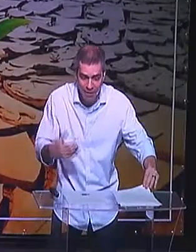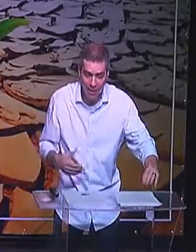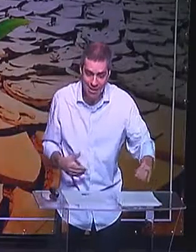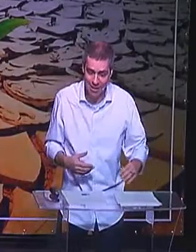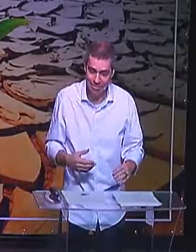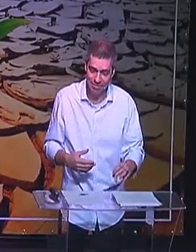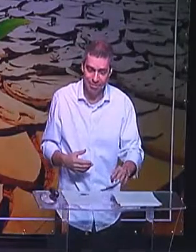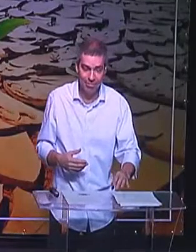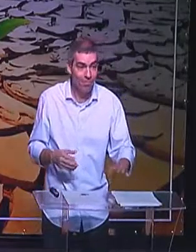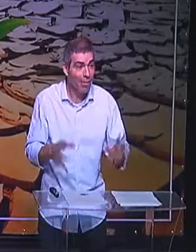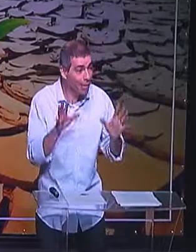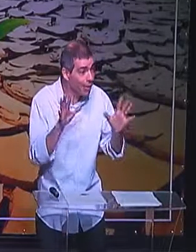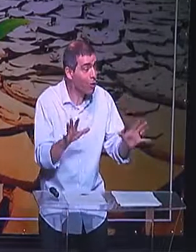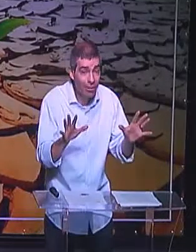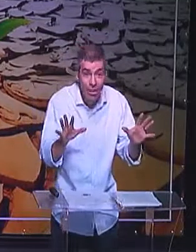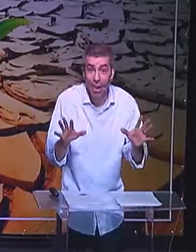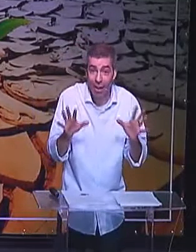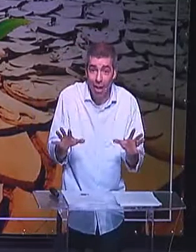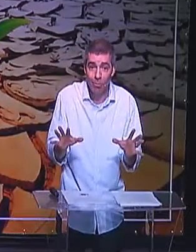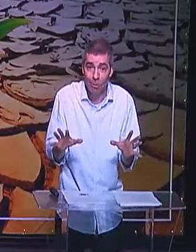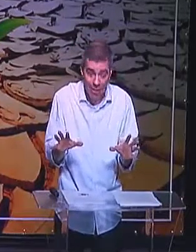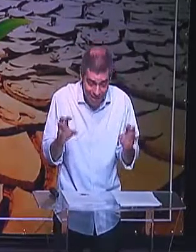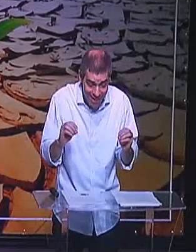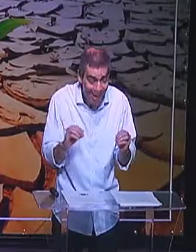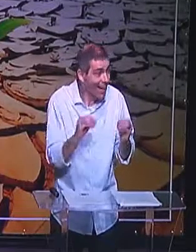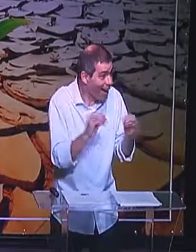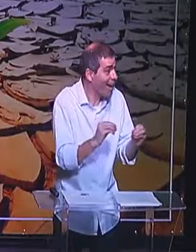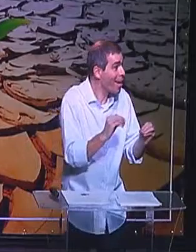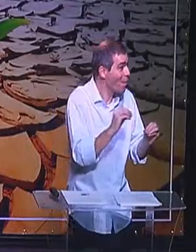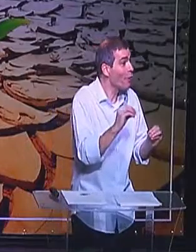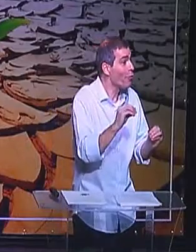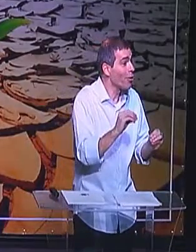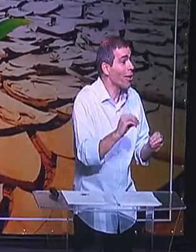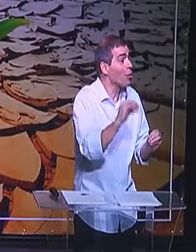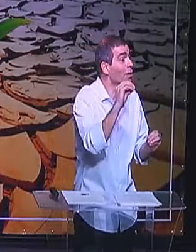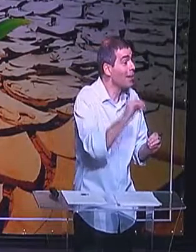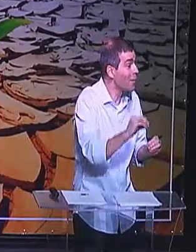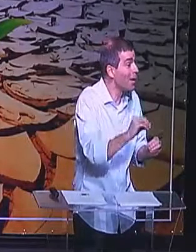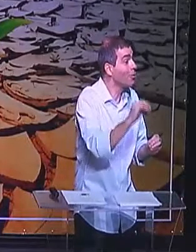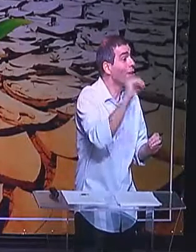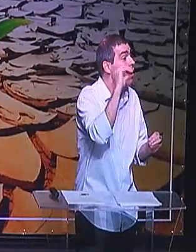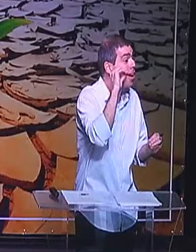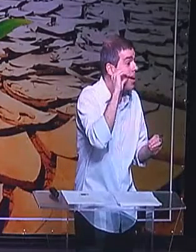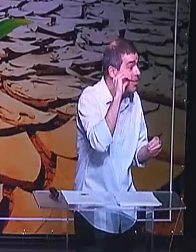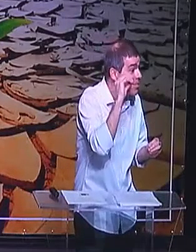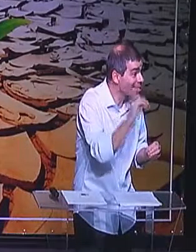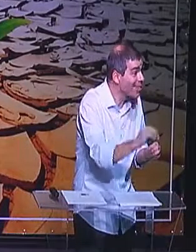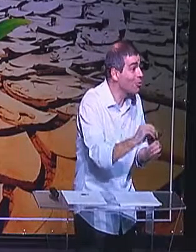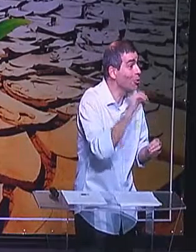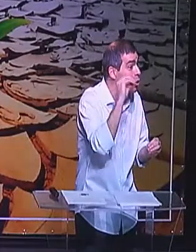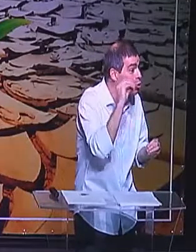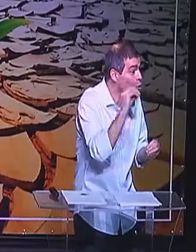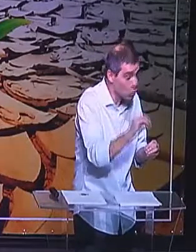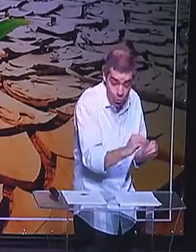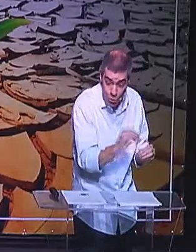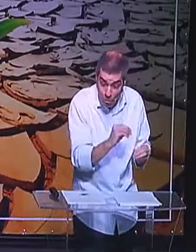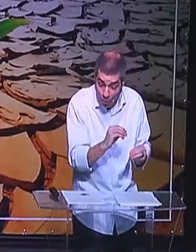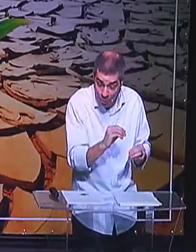obedeça eu quero deixar claro para vocês que a lei paulo falou que o mandamento é santo